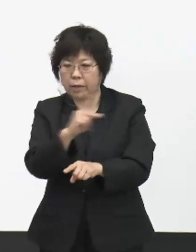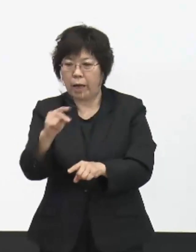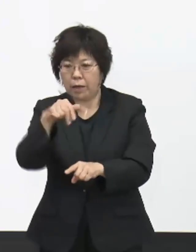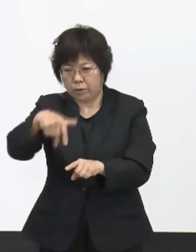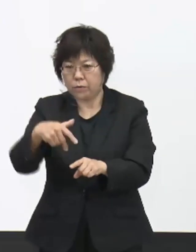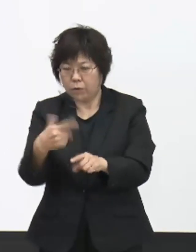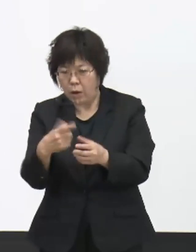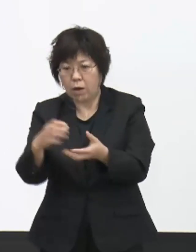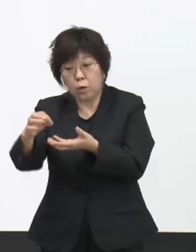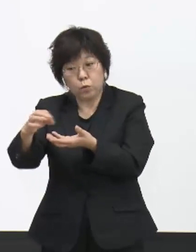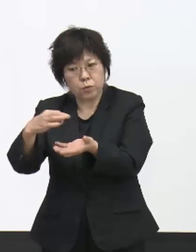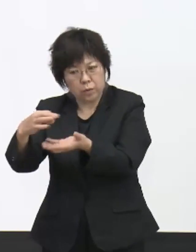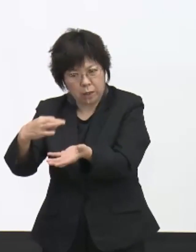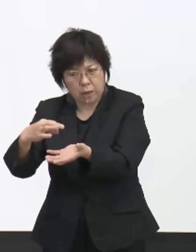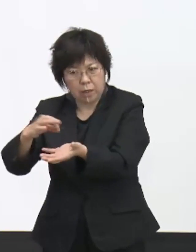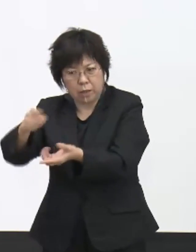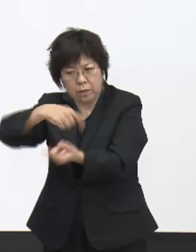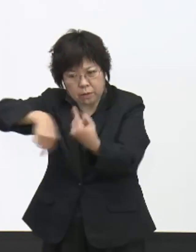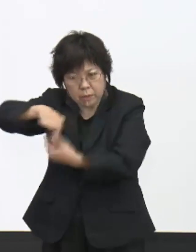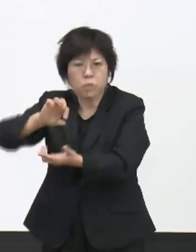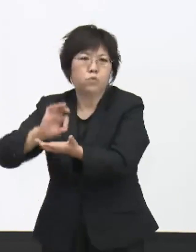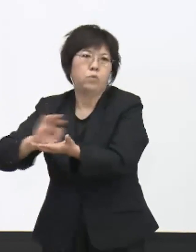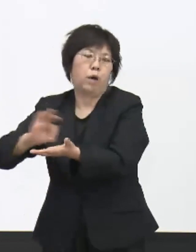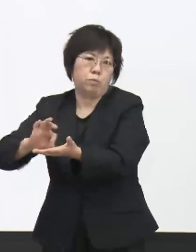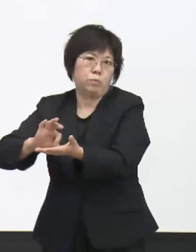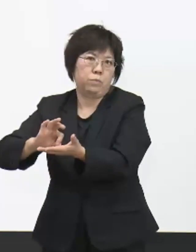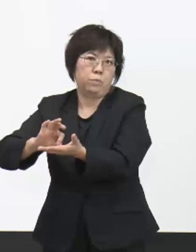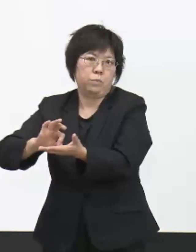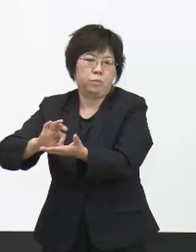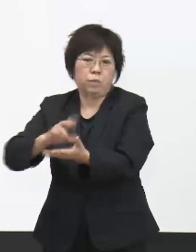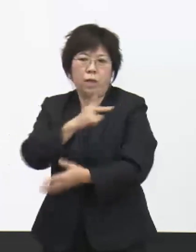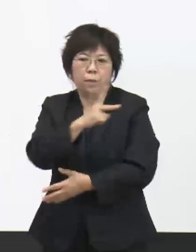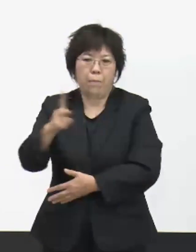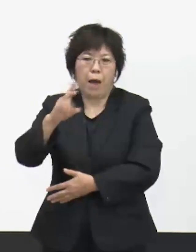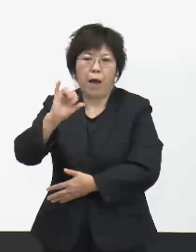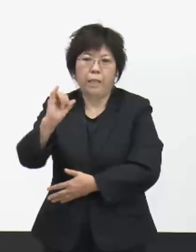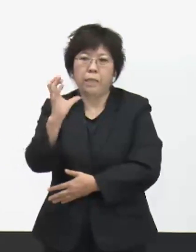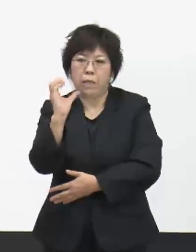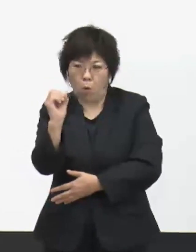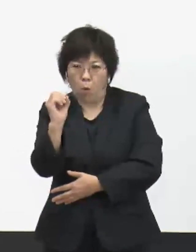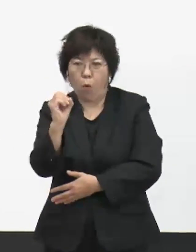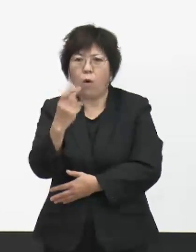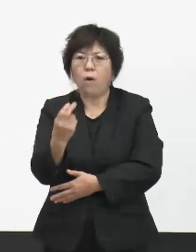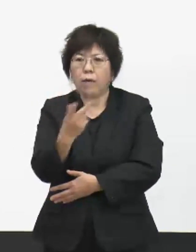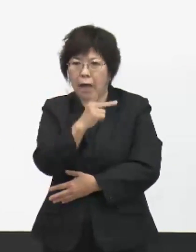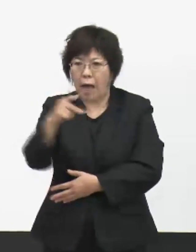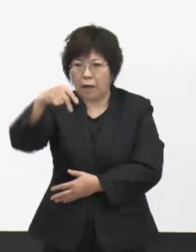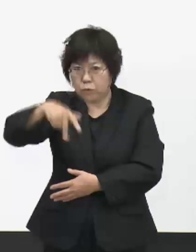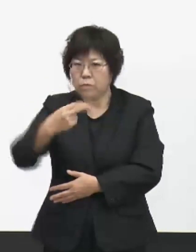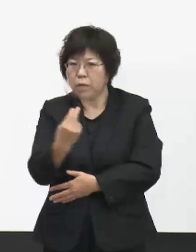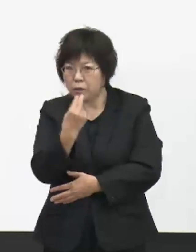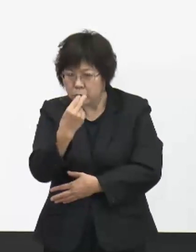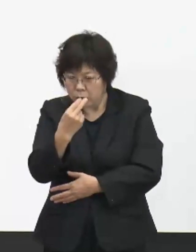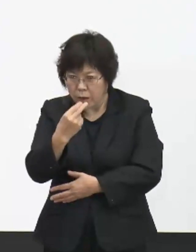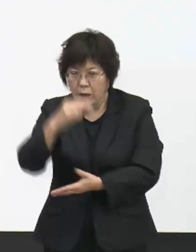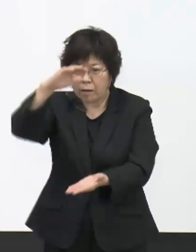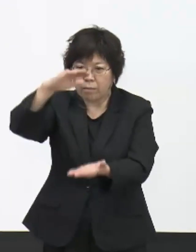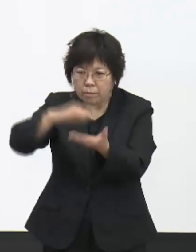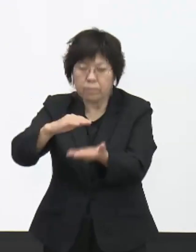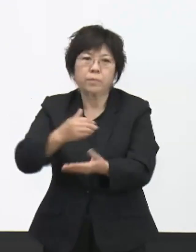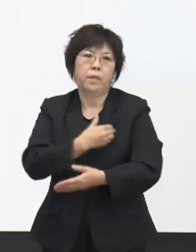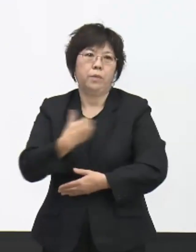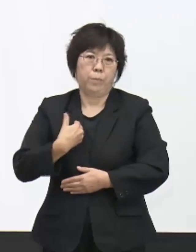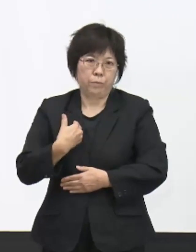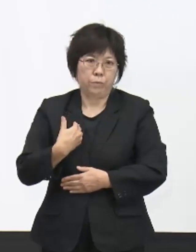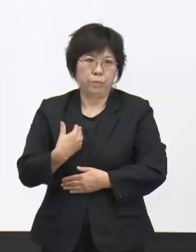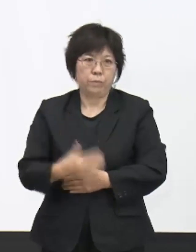バイオガスは減少をすることになります。温室効果ガスについ